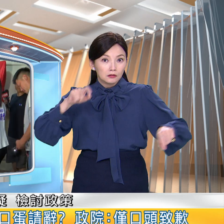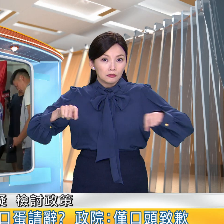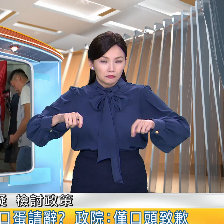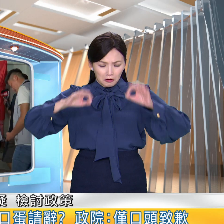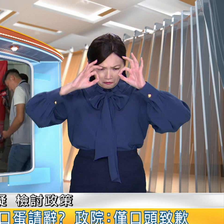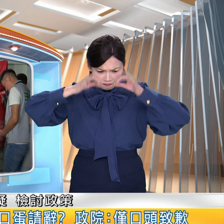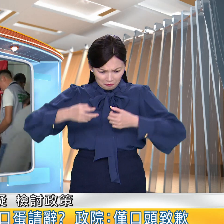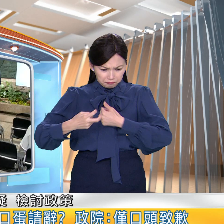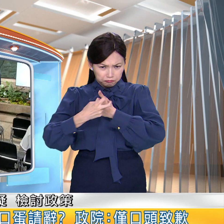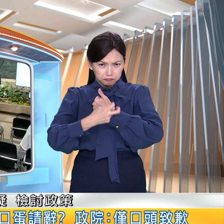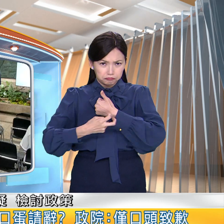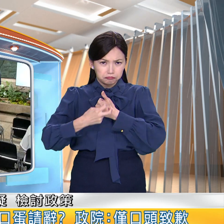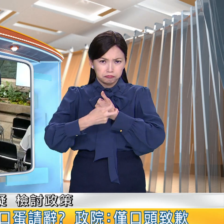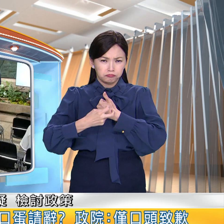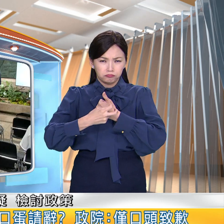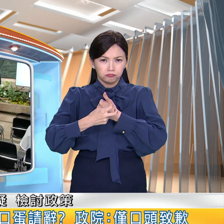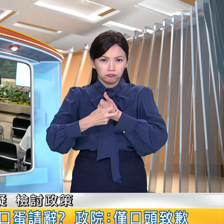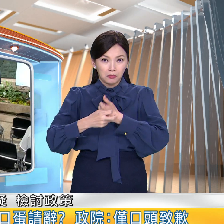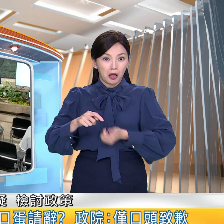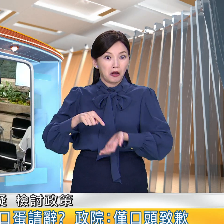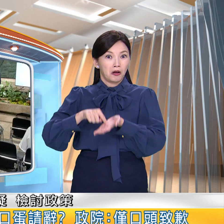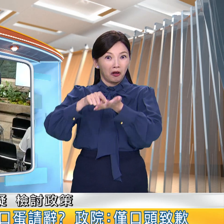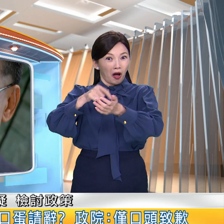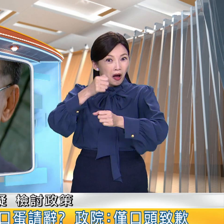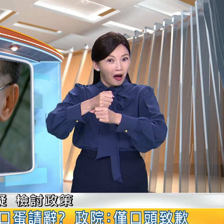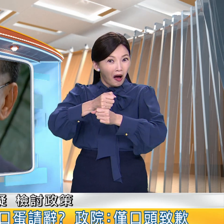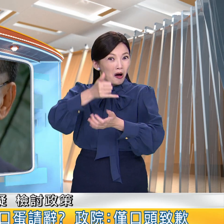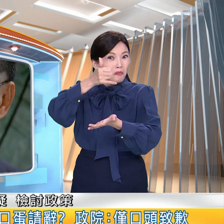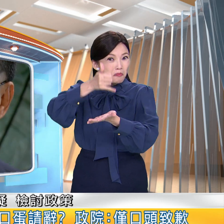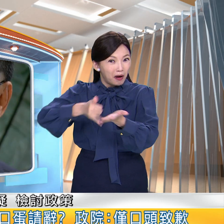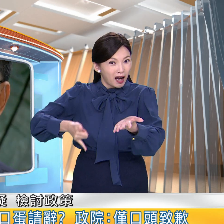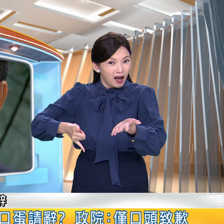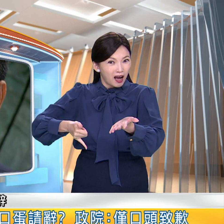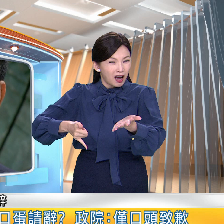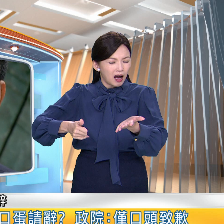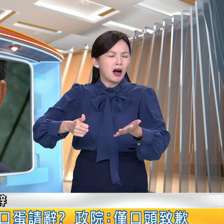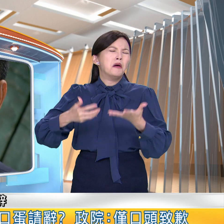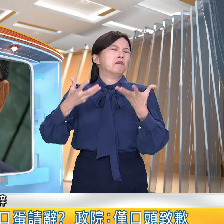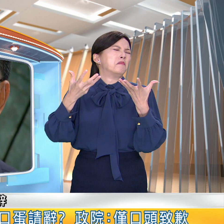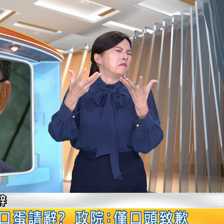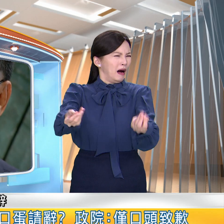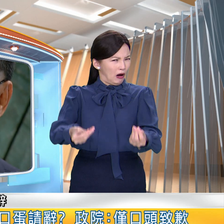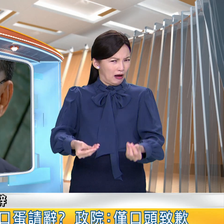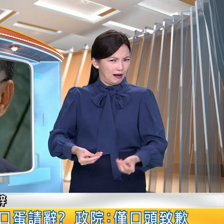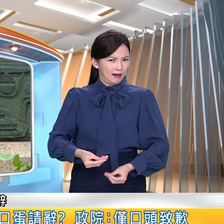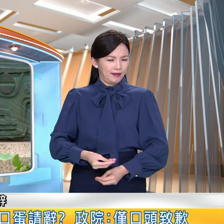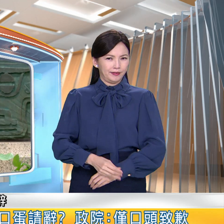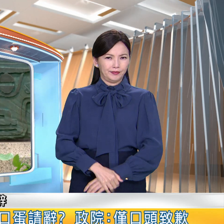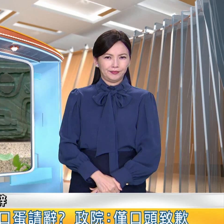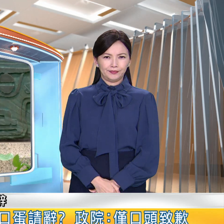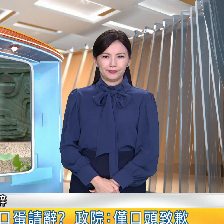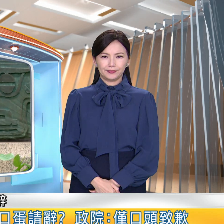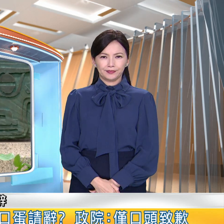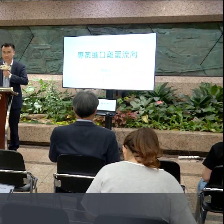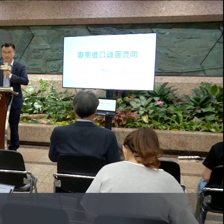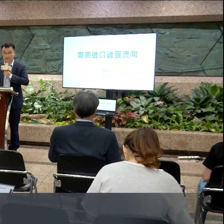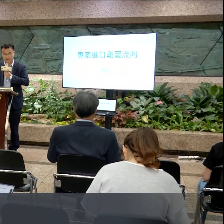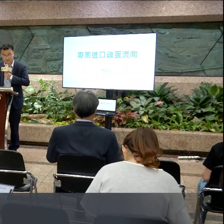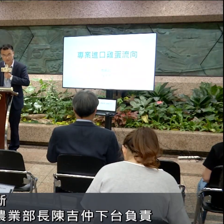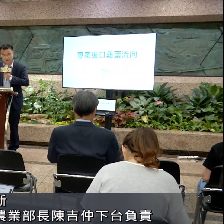任厘清质疑，检讨政策，澄清并没有请辞。 进口蛋